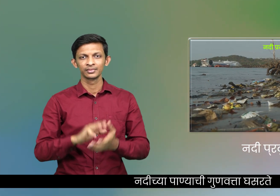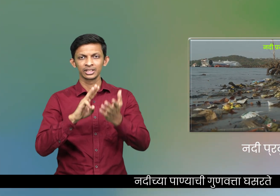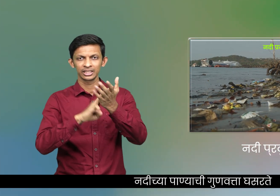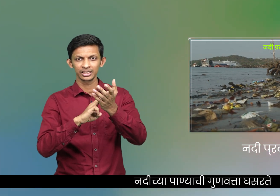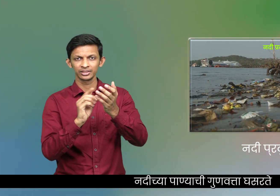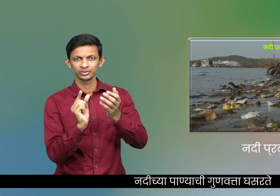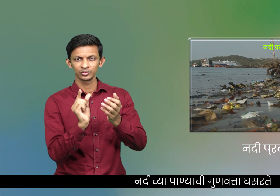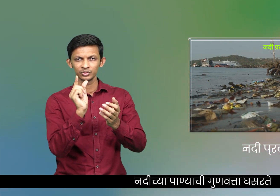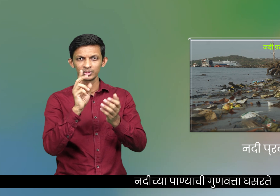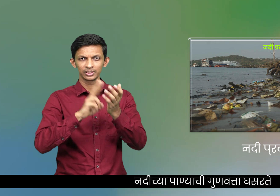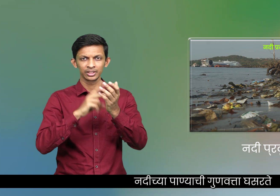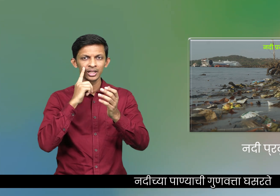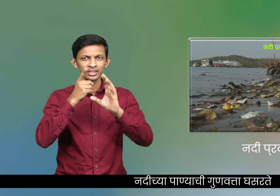नदीच्या पाण्याची गुणवत्ता घसरते,